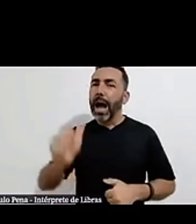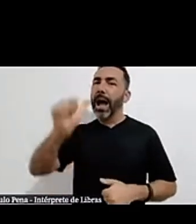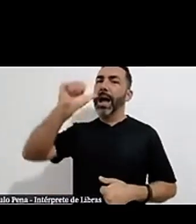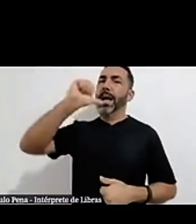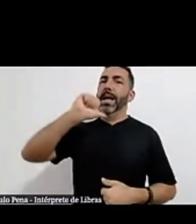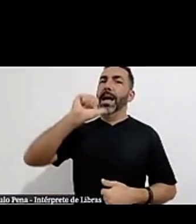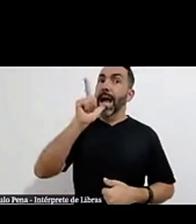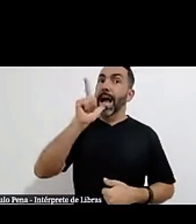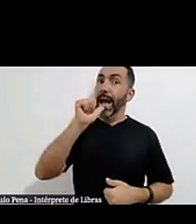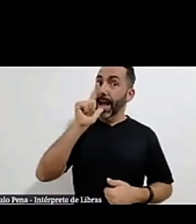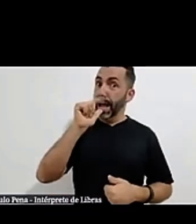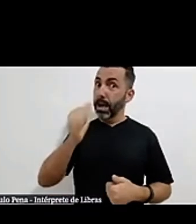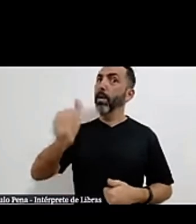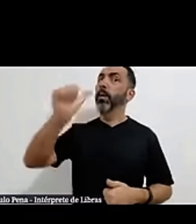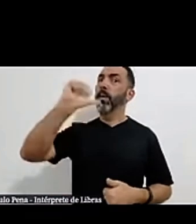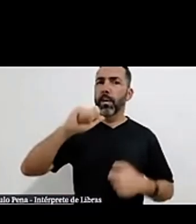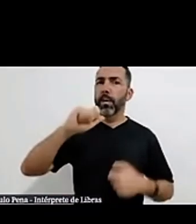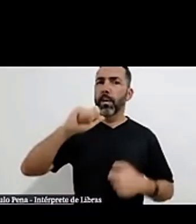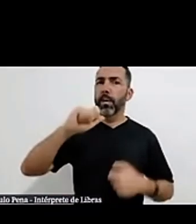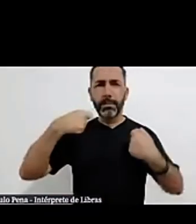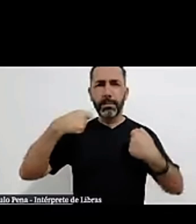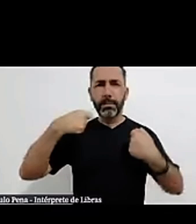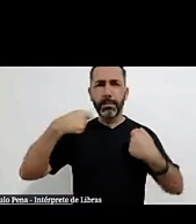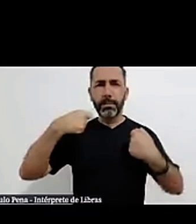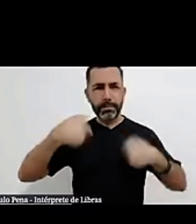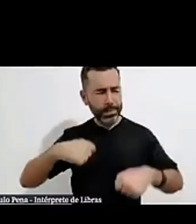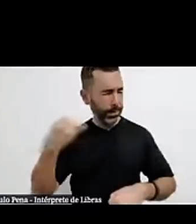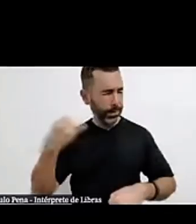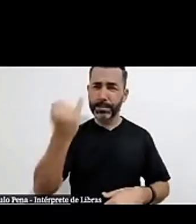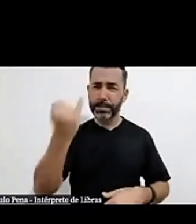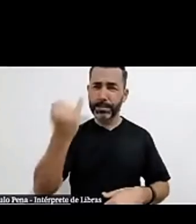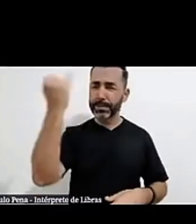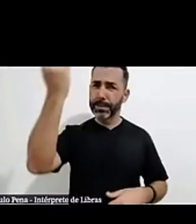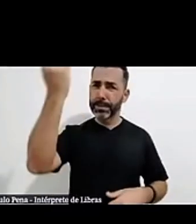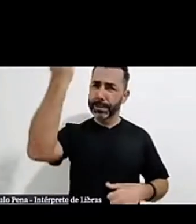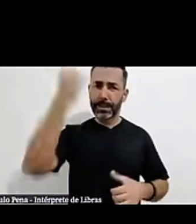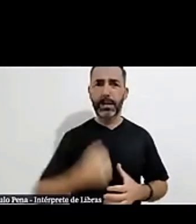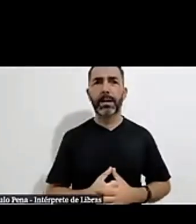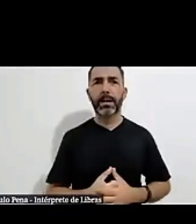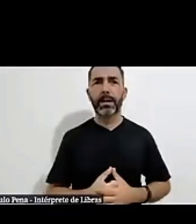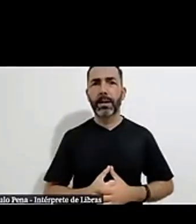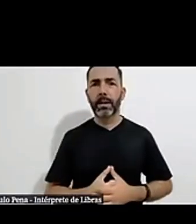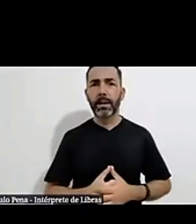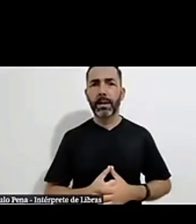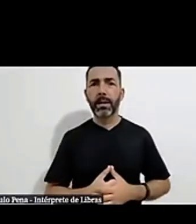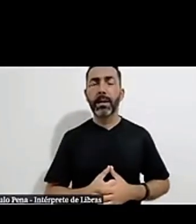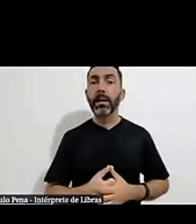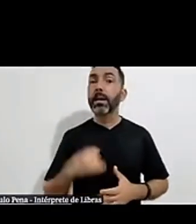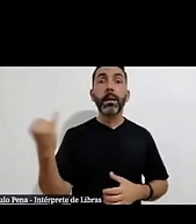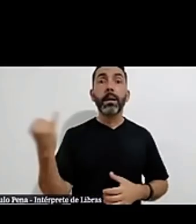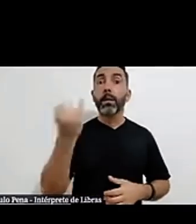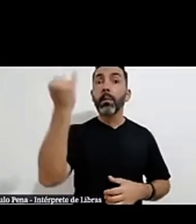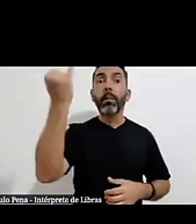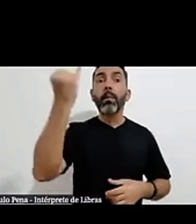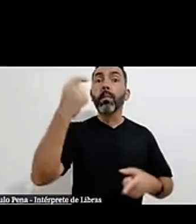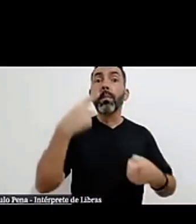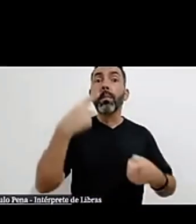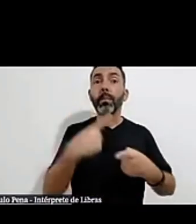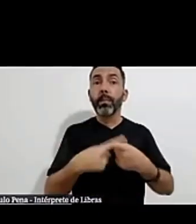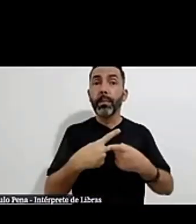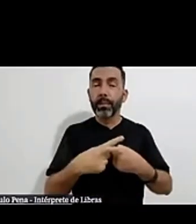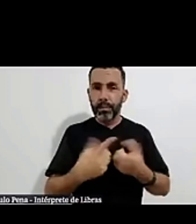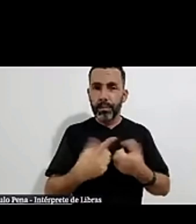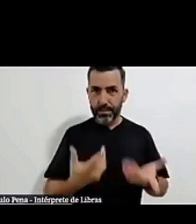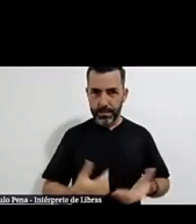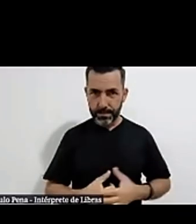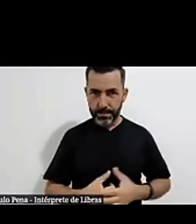fator muito, mas muito importante. Muito importante. É tão importante, né, que você